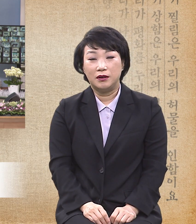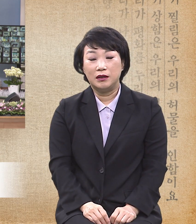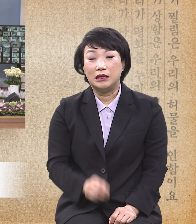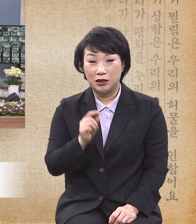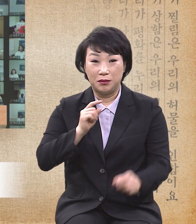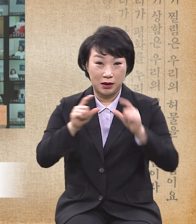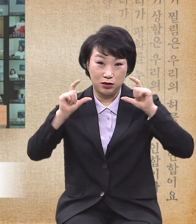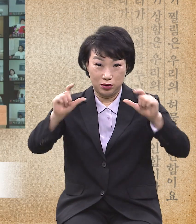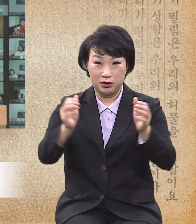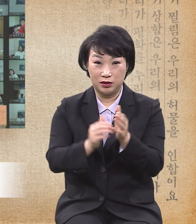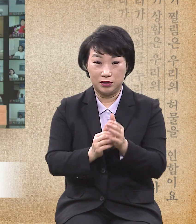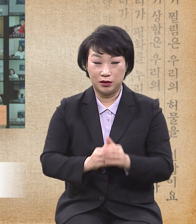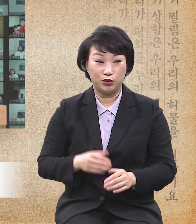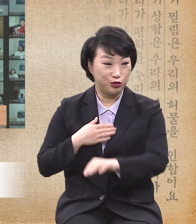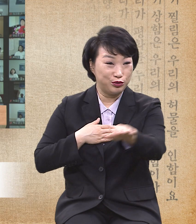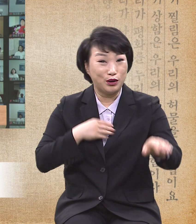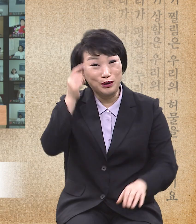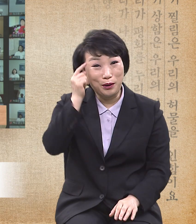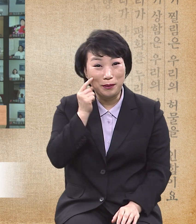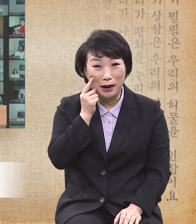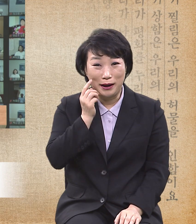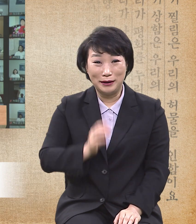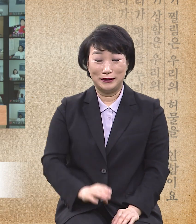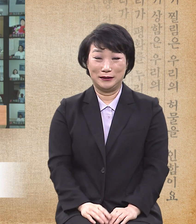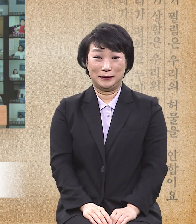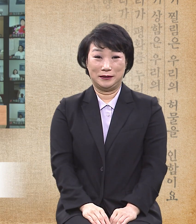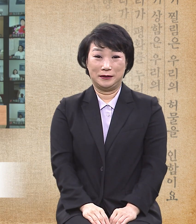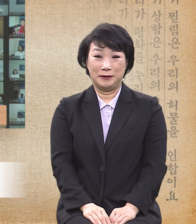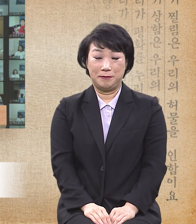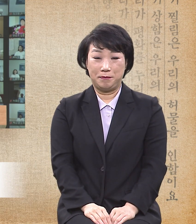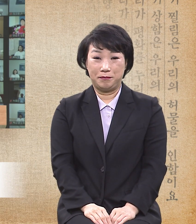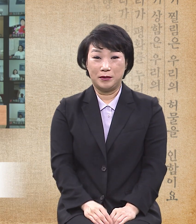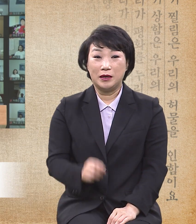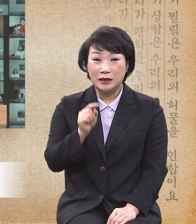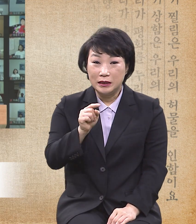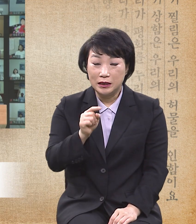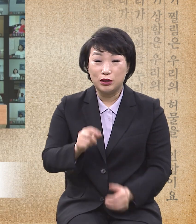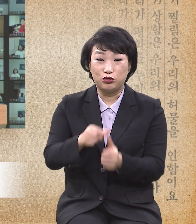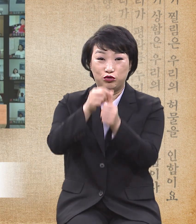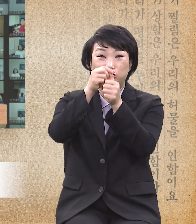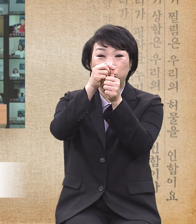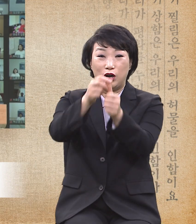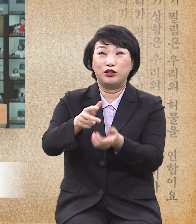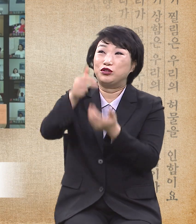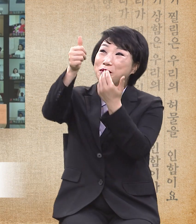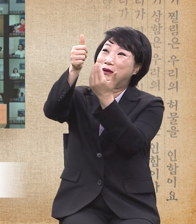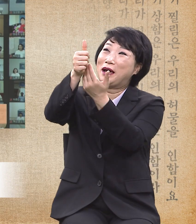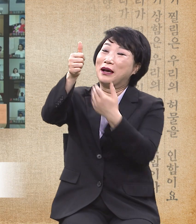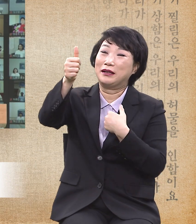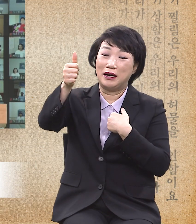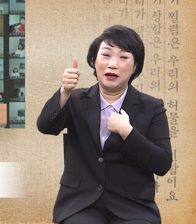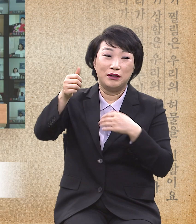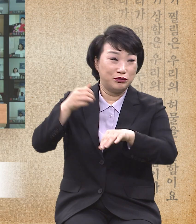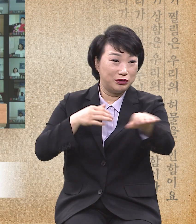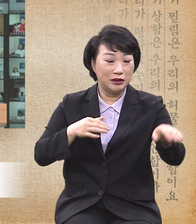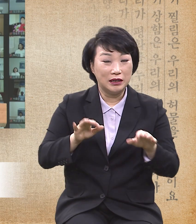이렇게 말. 우리가 생각 한번 해봐라. 그 구원 주 앞에 사도